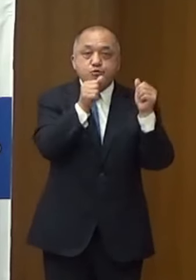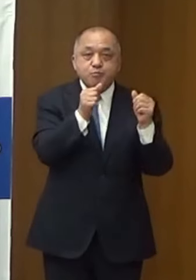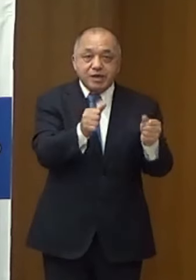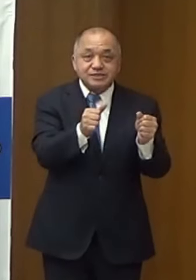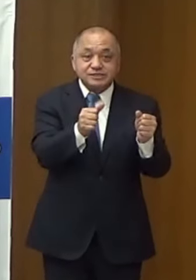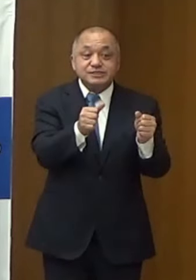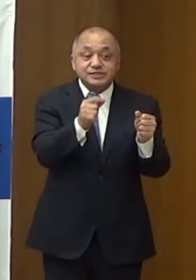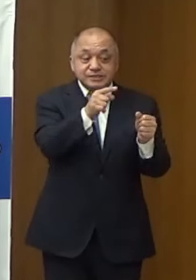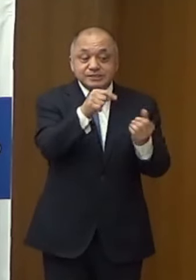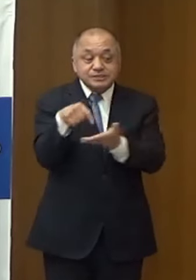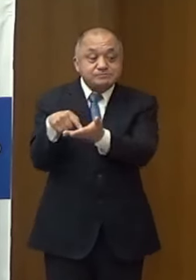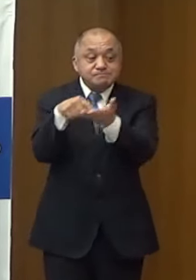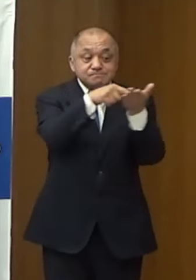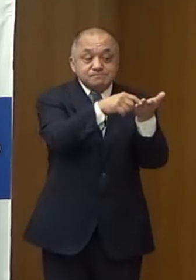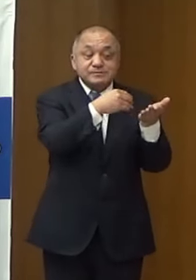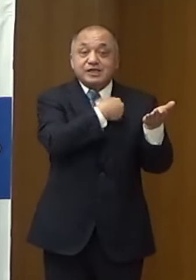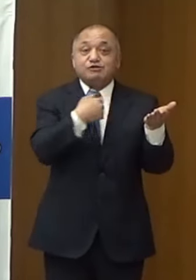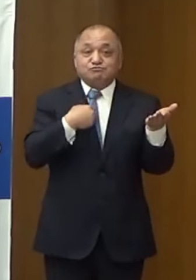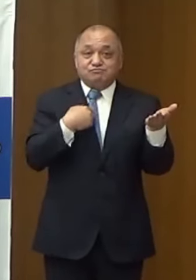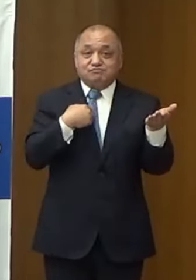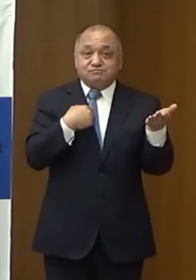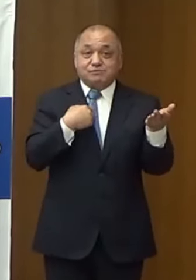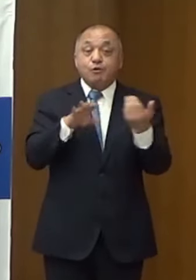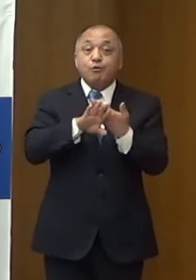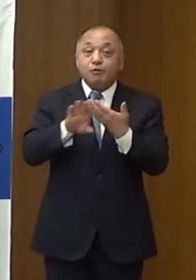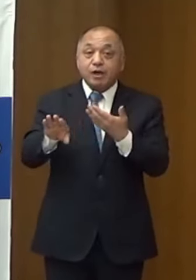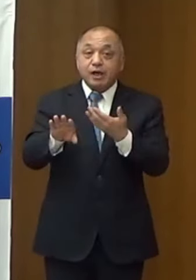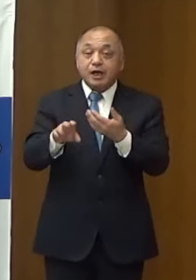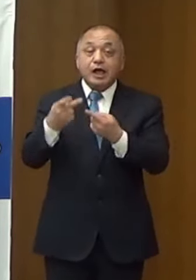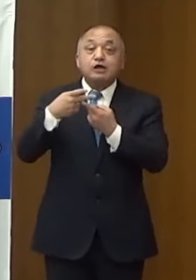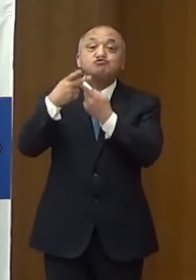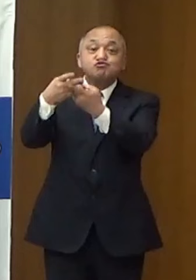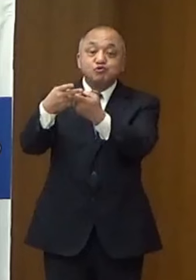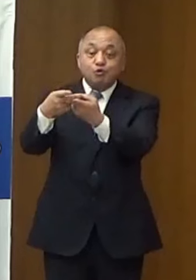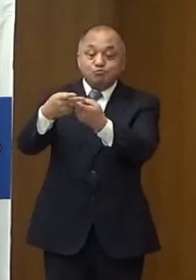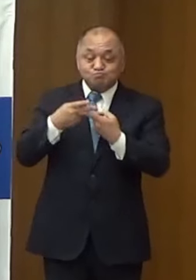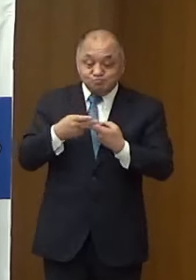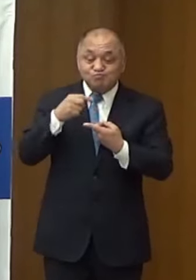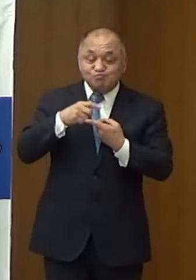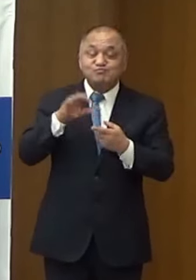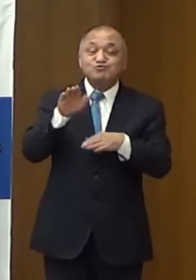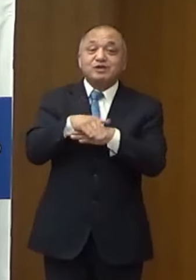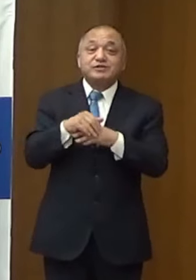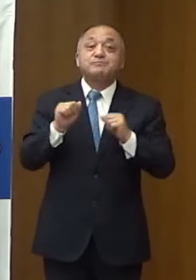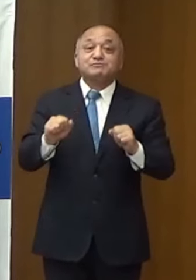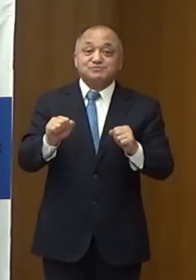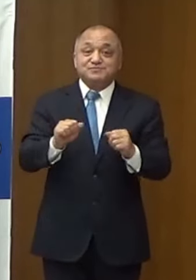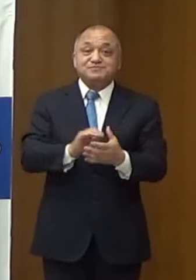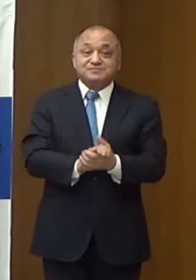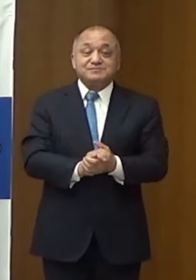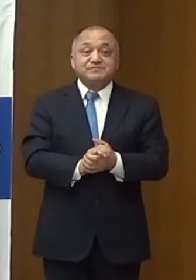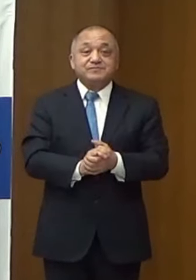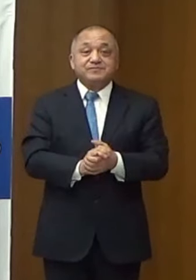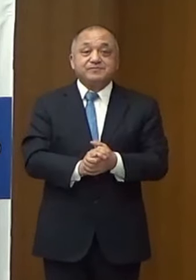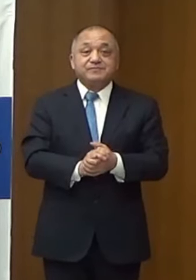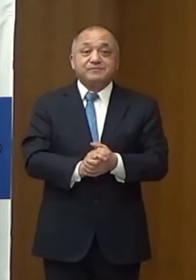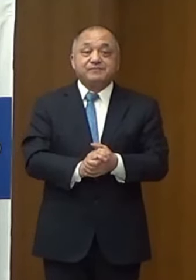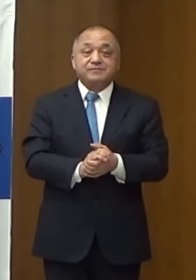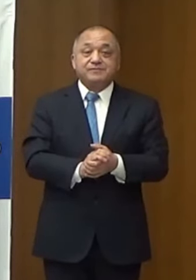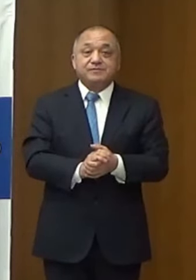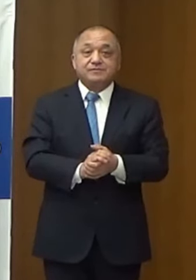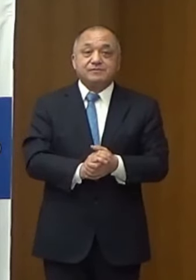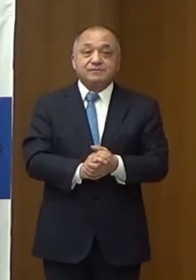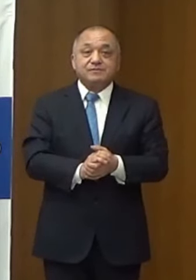申請をいただけます。ほか、まあ、郵送でも申請を受け付けます。なお